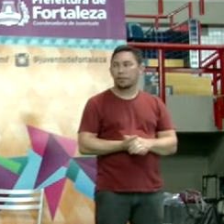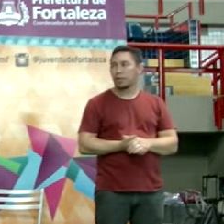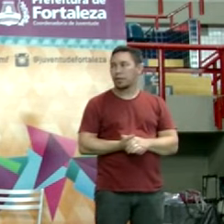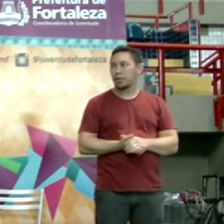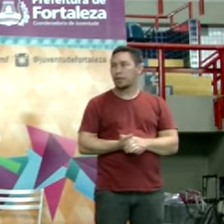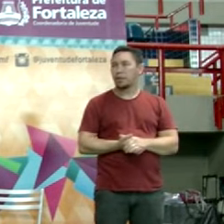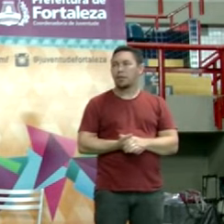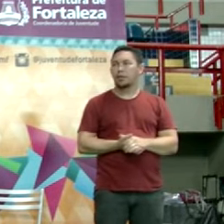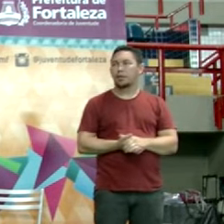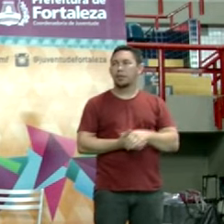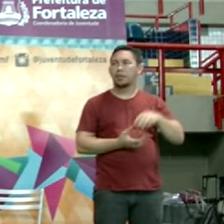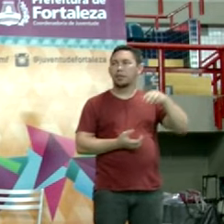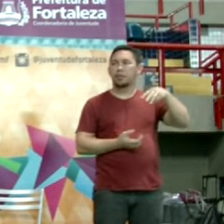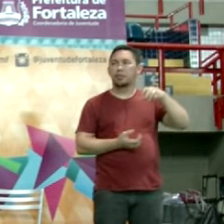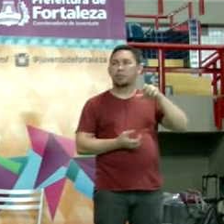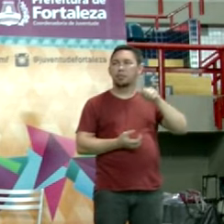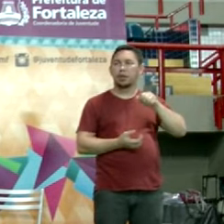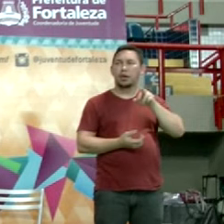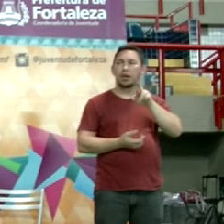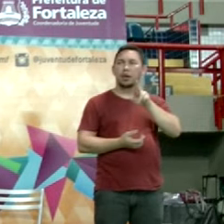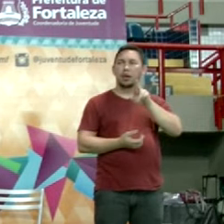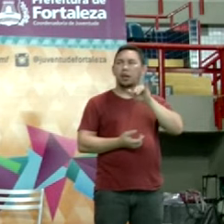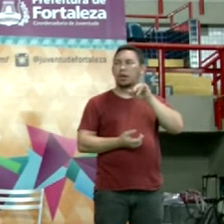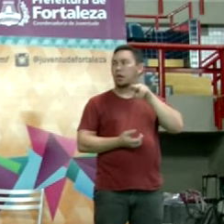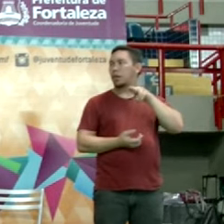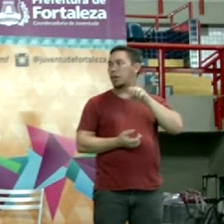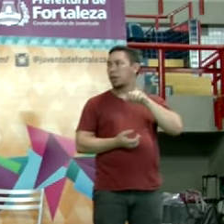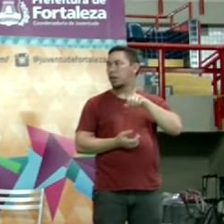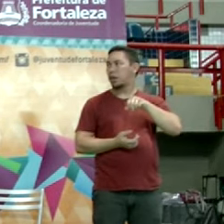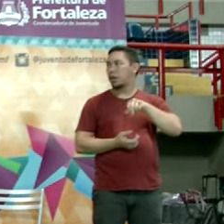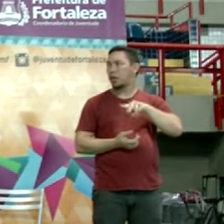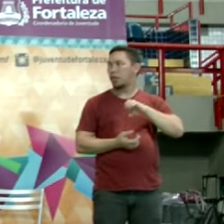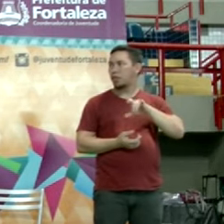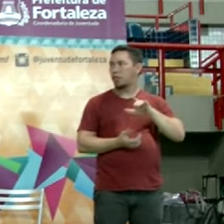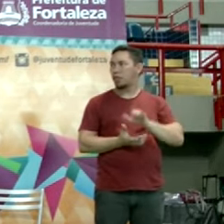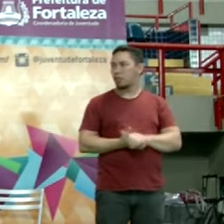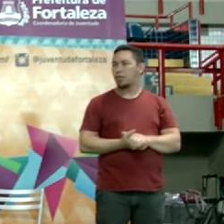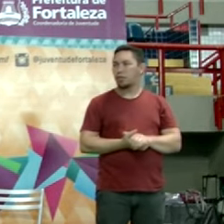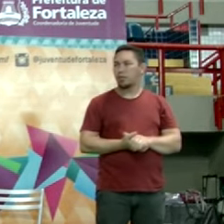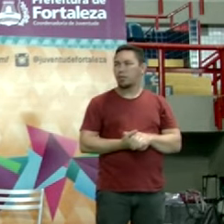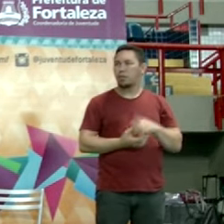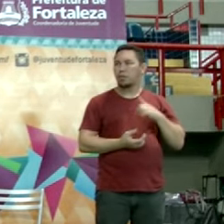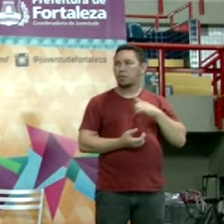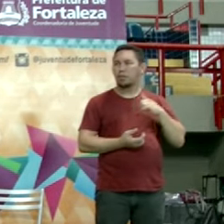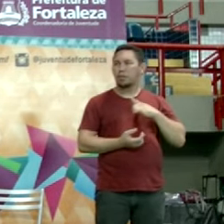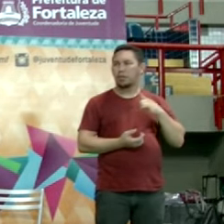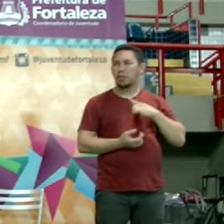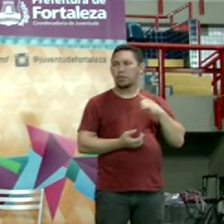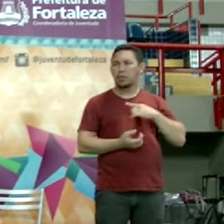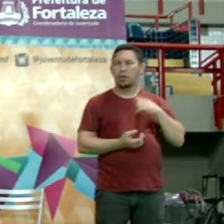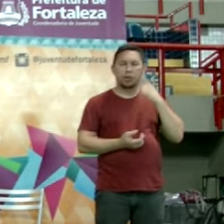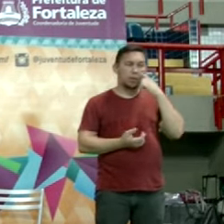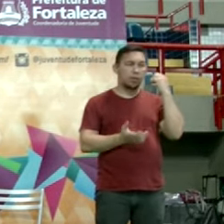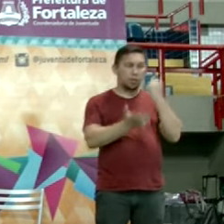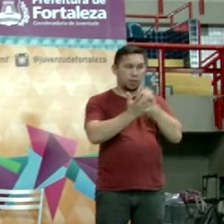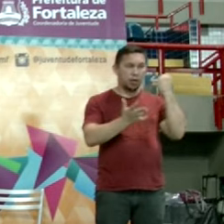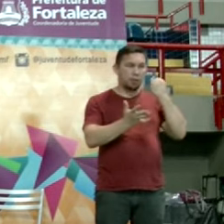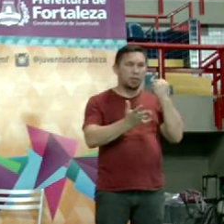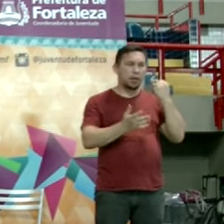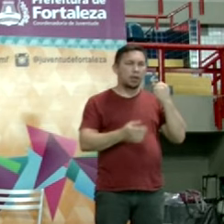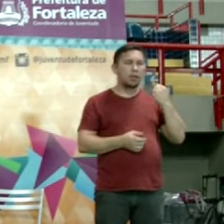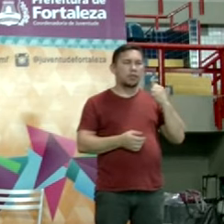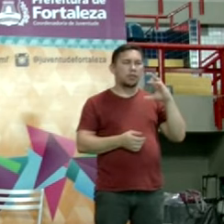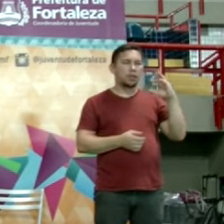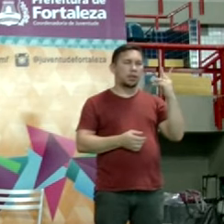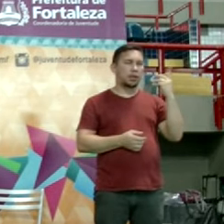Marinalva, sabe o que é dela? Marinalva, sabe quem é Chanel? Onde é aquela marca Chanel? É uma mulher, Coco Chanel. Ela veio fazer sucesso